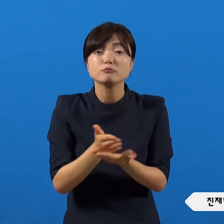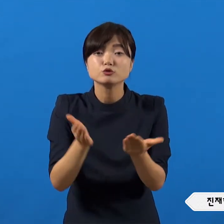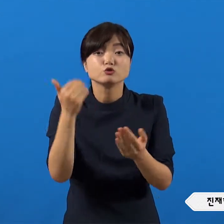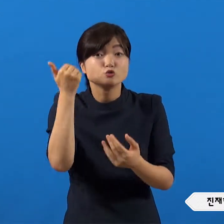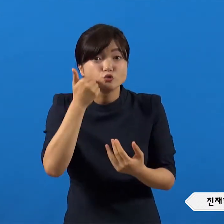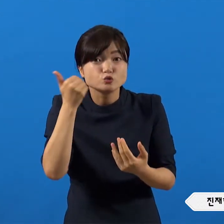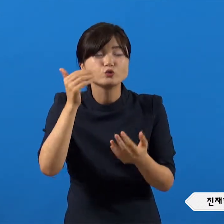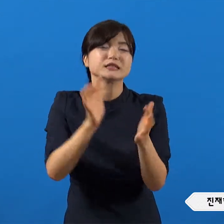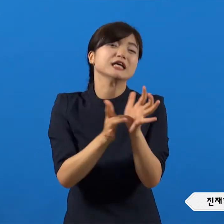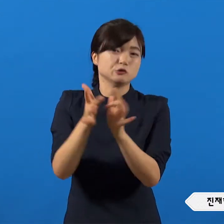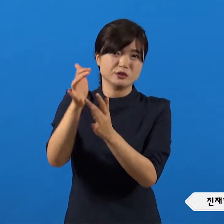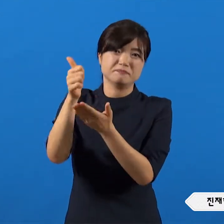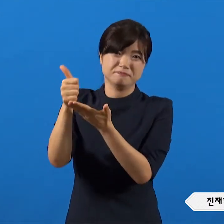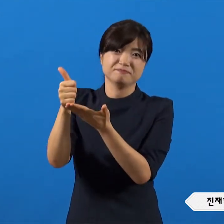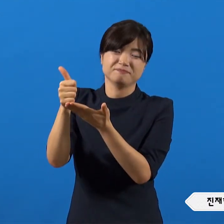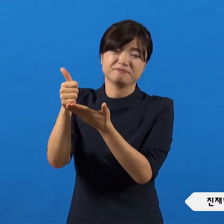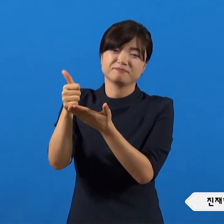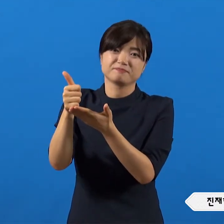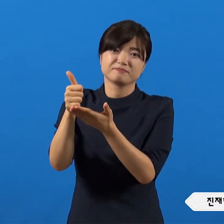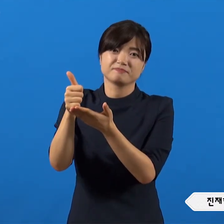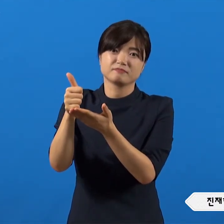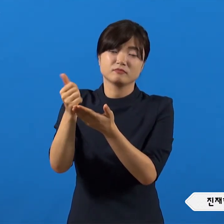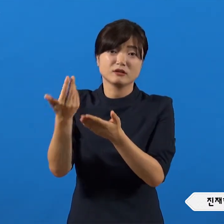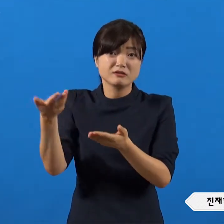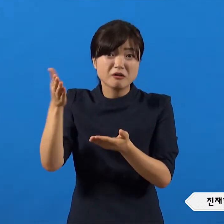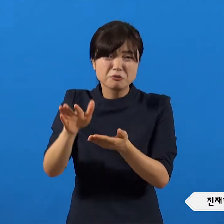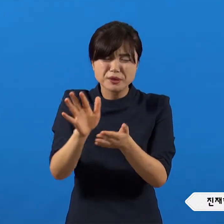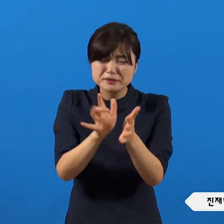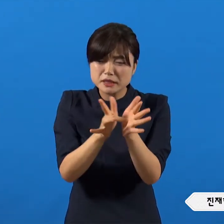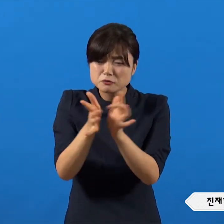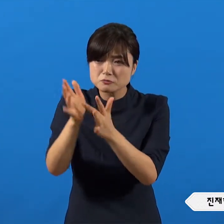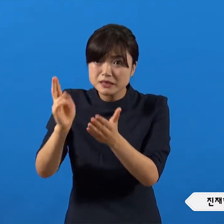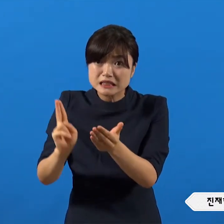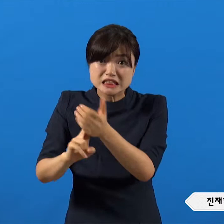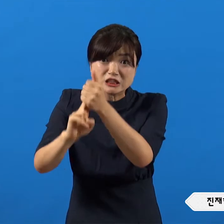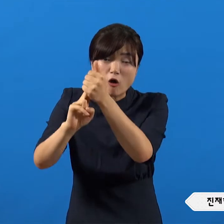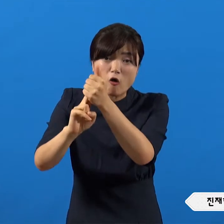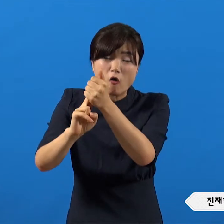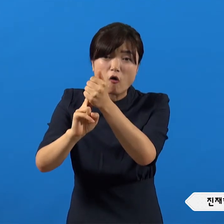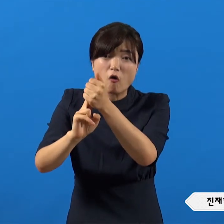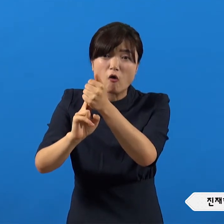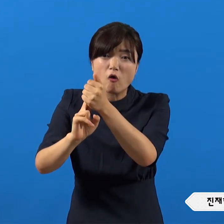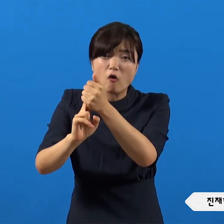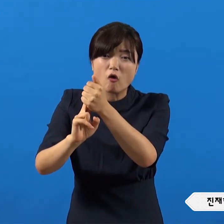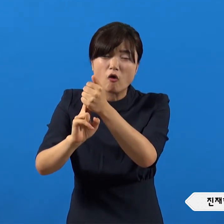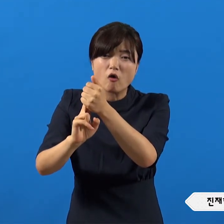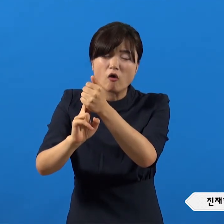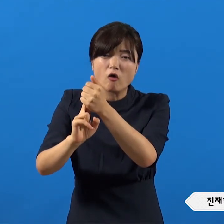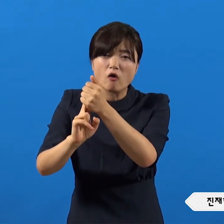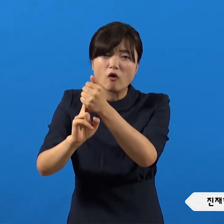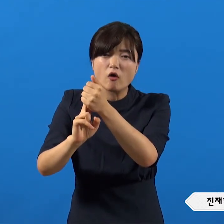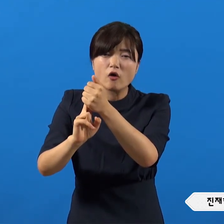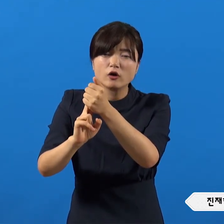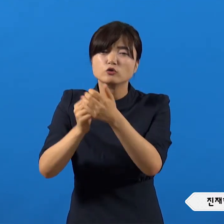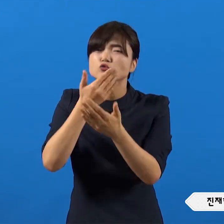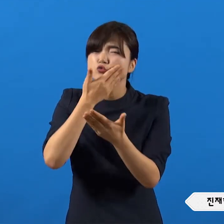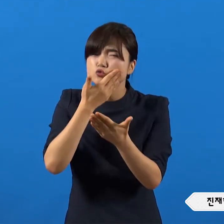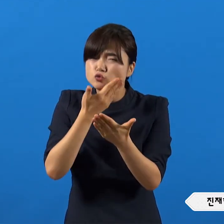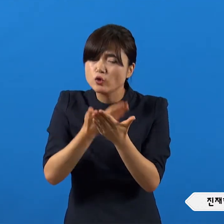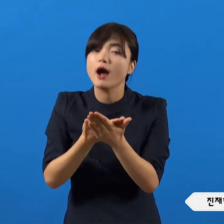이는 예수님이셨습니다. 그러나 그 예수님의 기적을 가능케 한 중요한